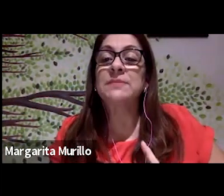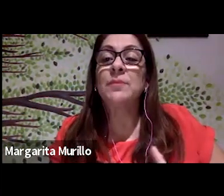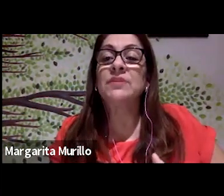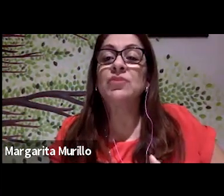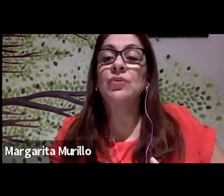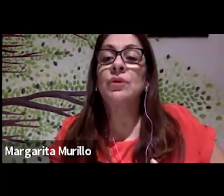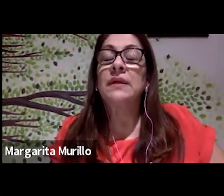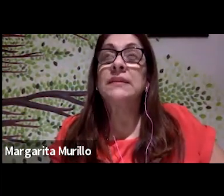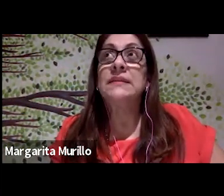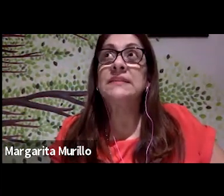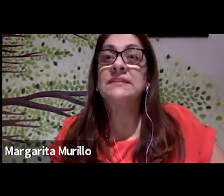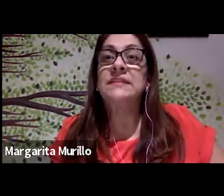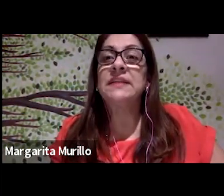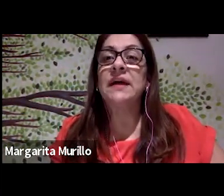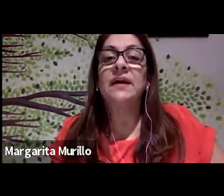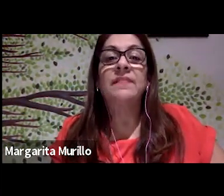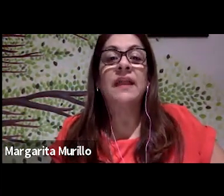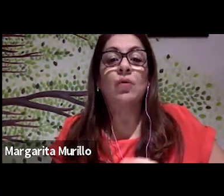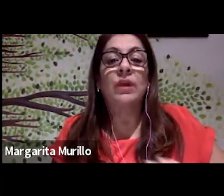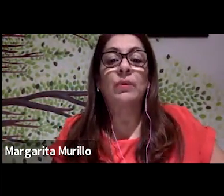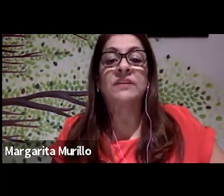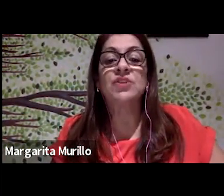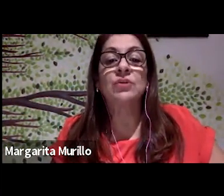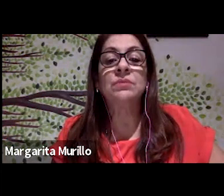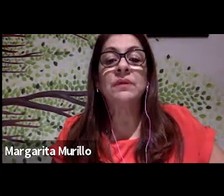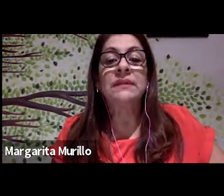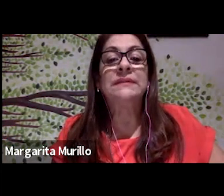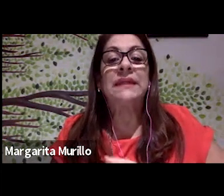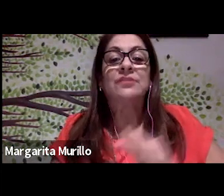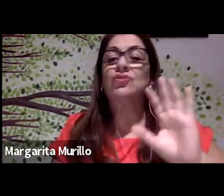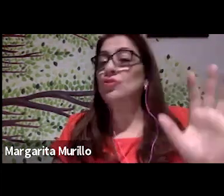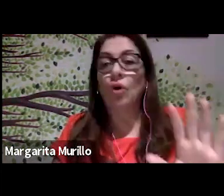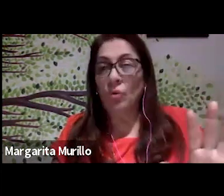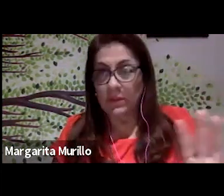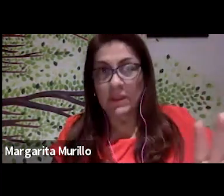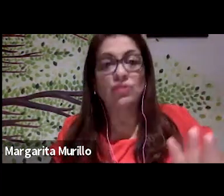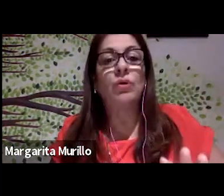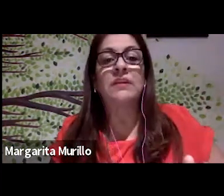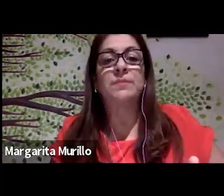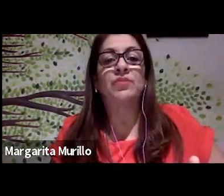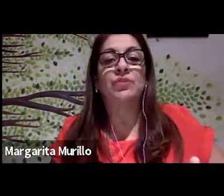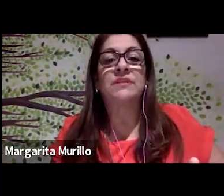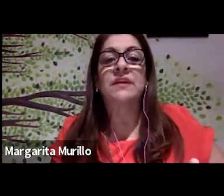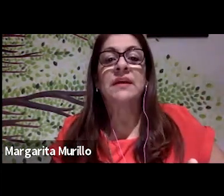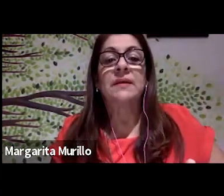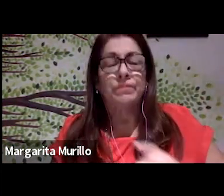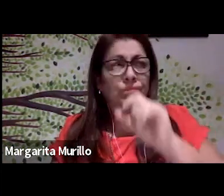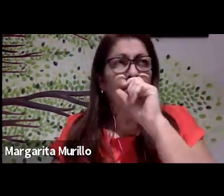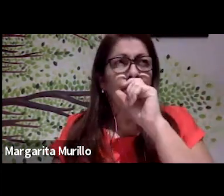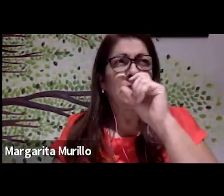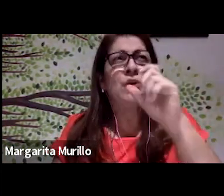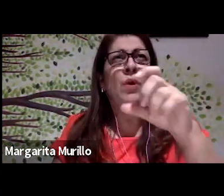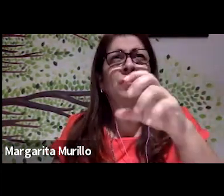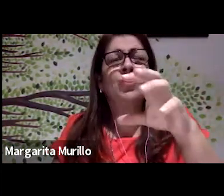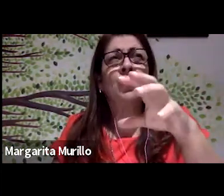especie en ese momento necesita de la colaboración de todo de todas las personas